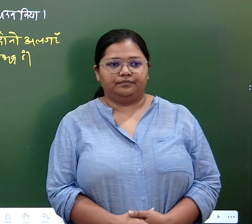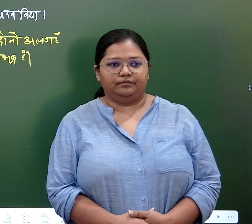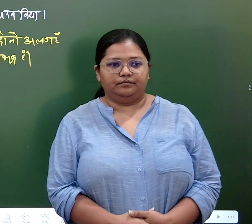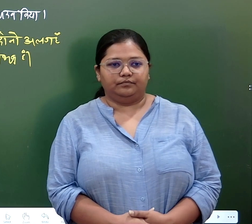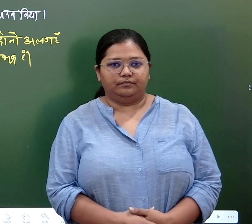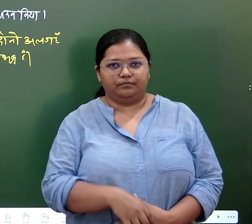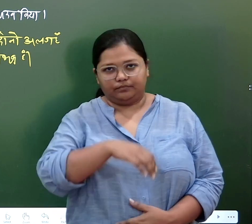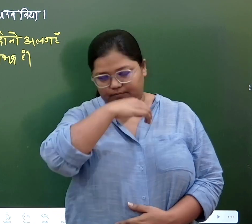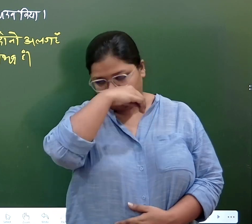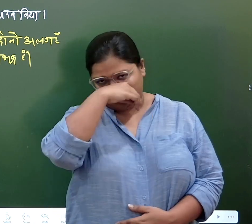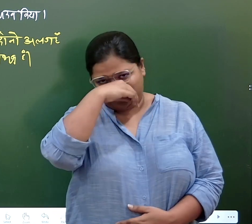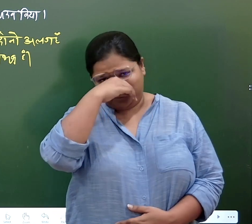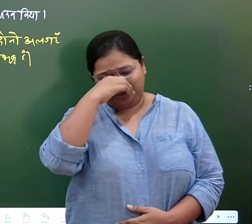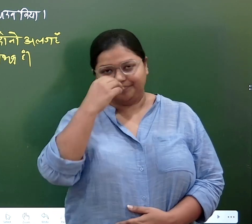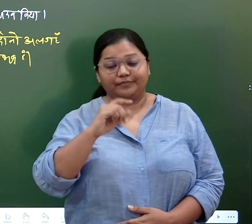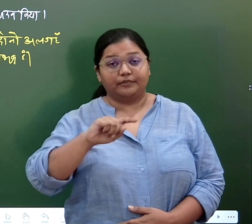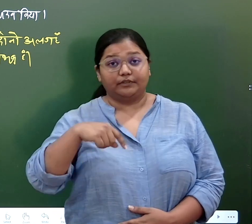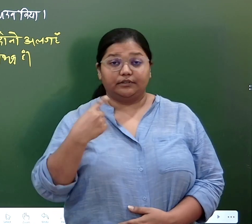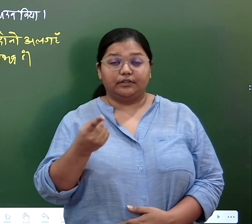निम्बका,